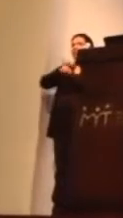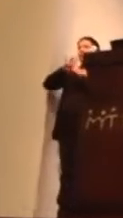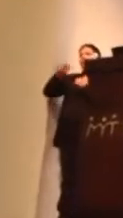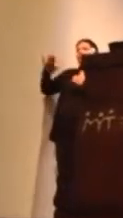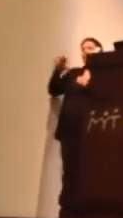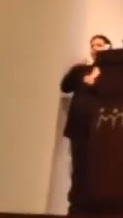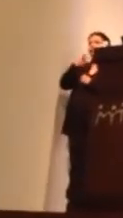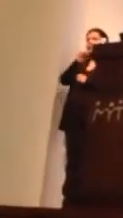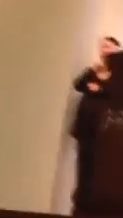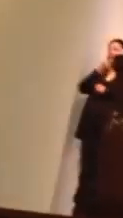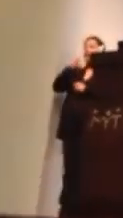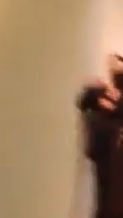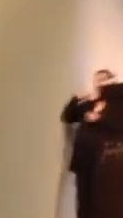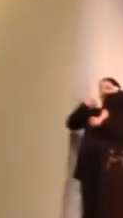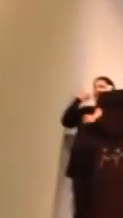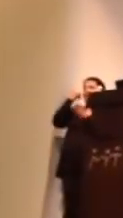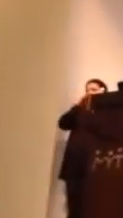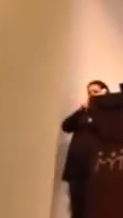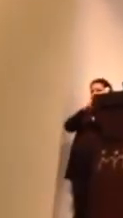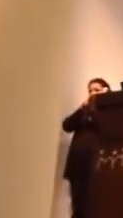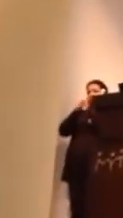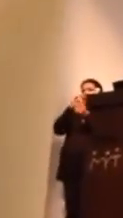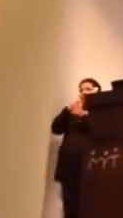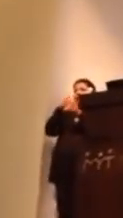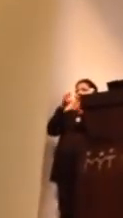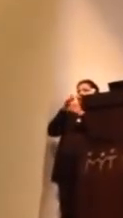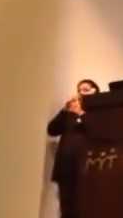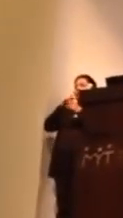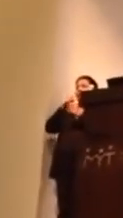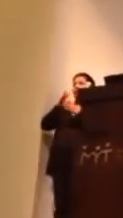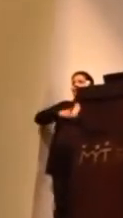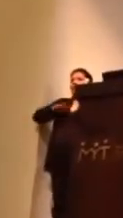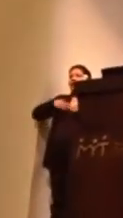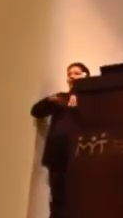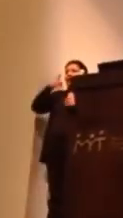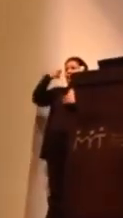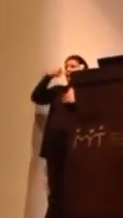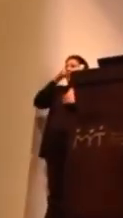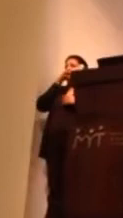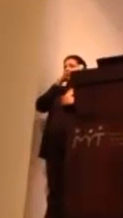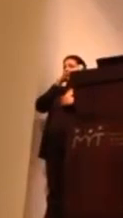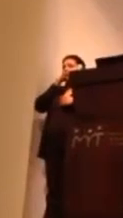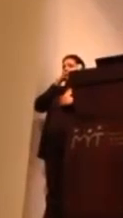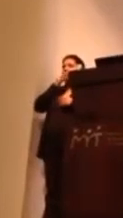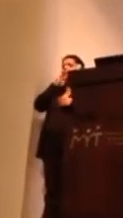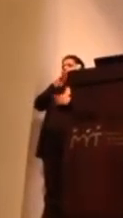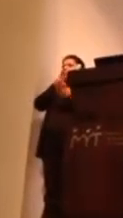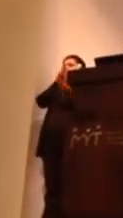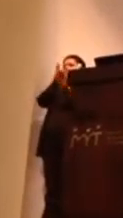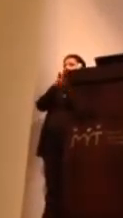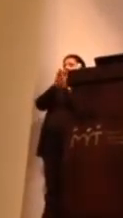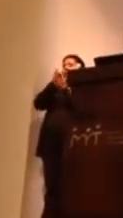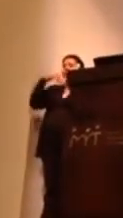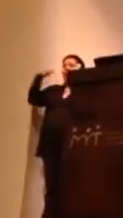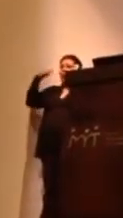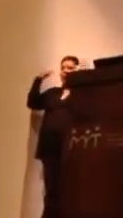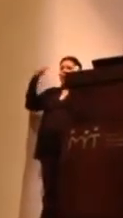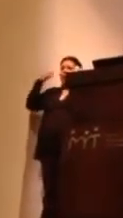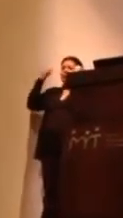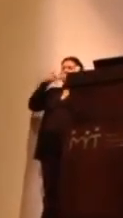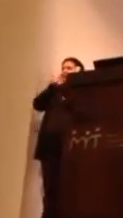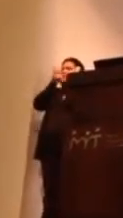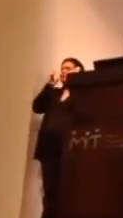de eso en YouTube, sobre todo cuando se pongan relajación de niños o para niños, y ahí vienen videos, y vienen música,